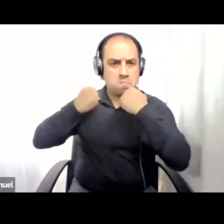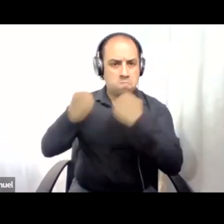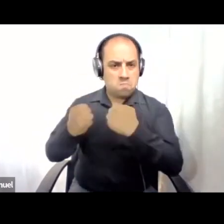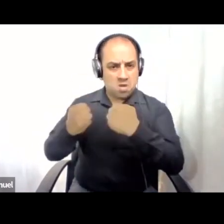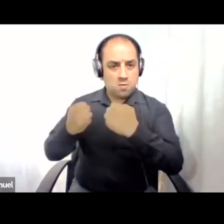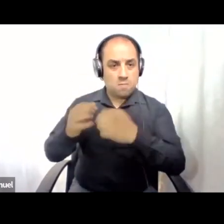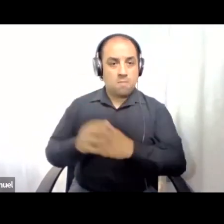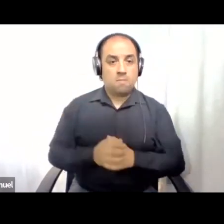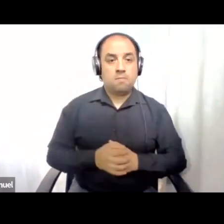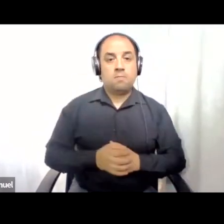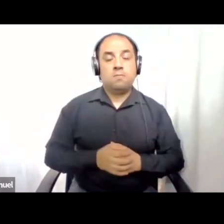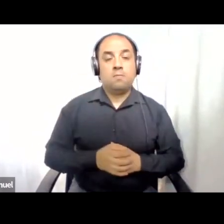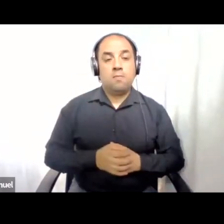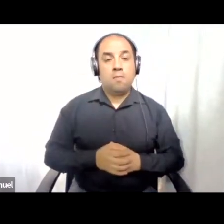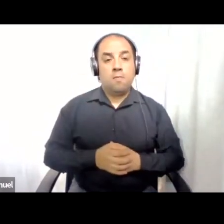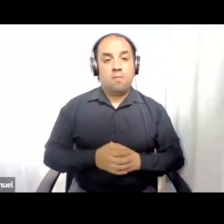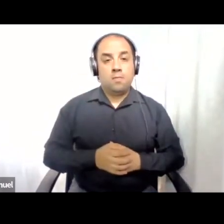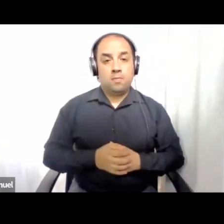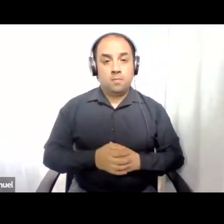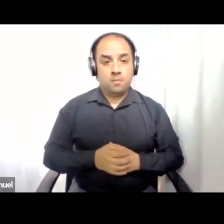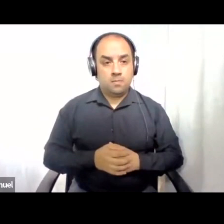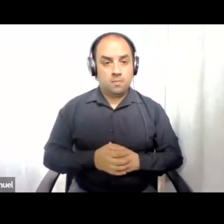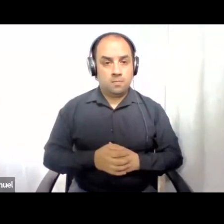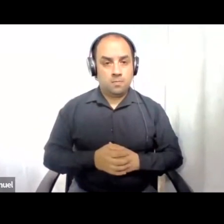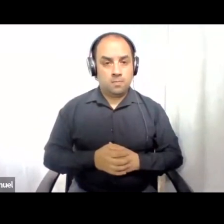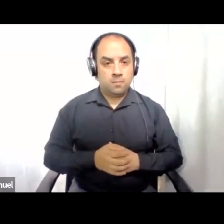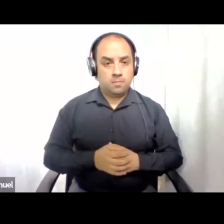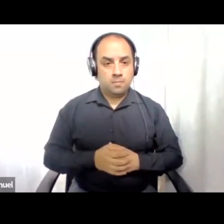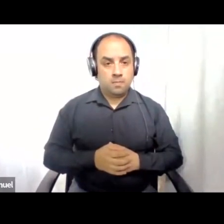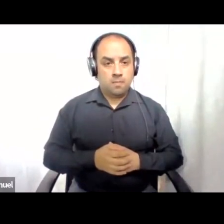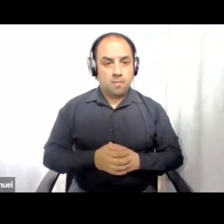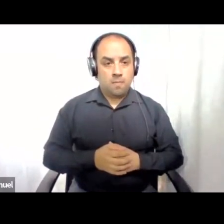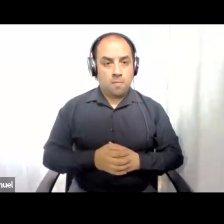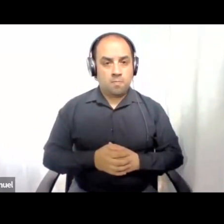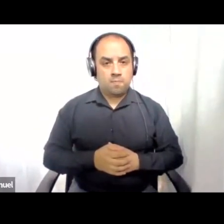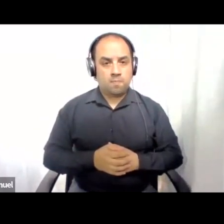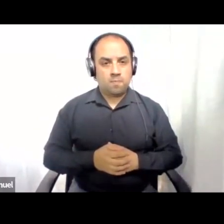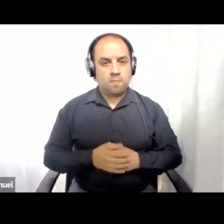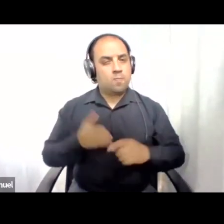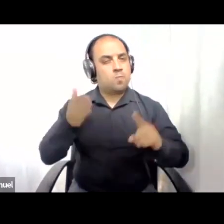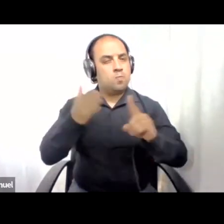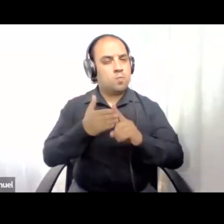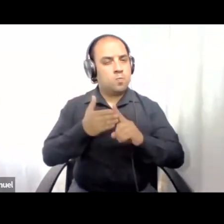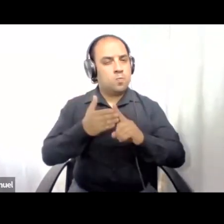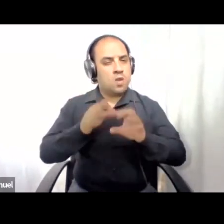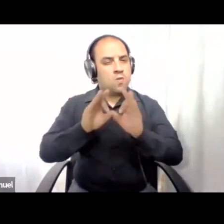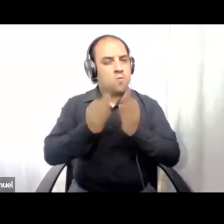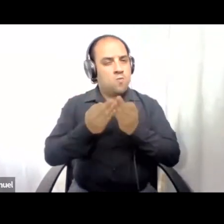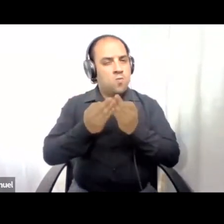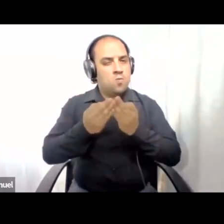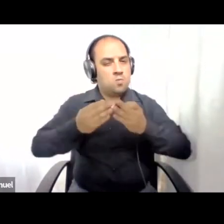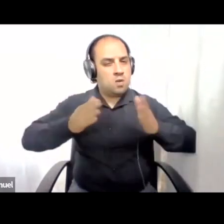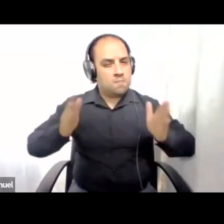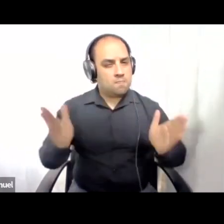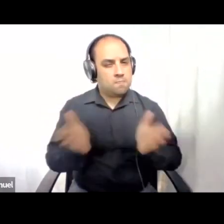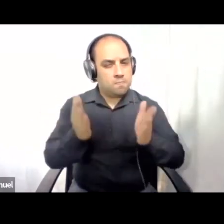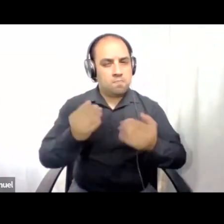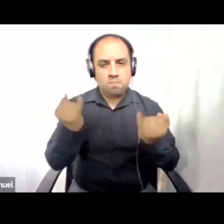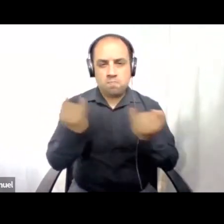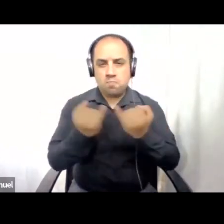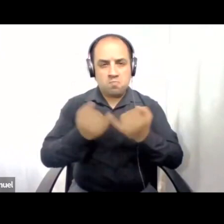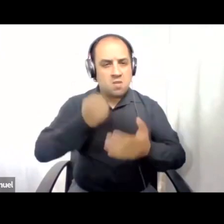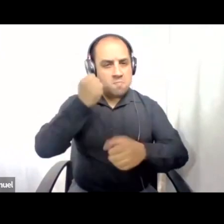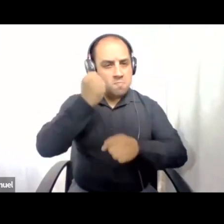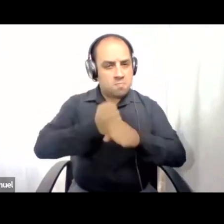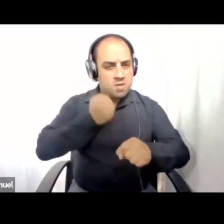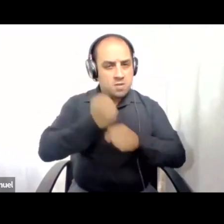Ahora ya nada más para ir cerrando, me voy a lo que es el porno inspiracional, porque creo que es una práctica en la cual también es